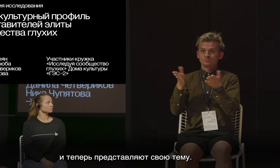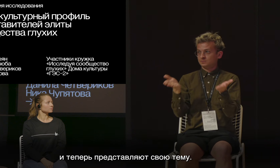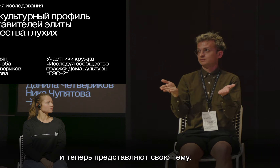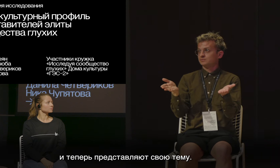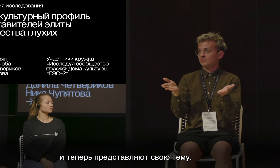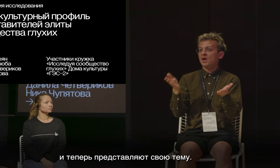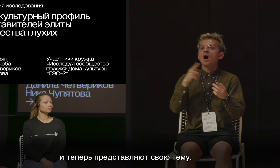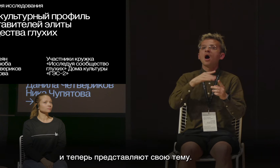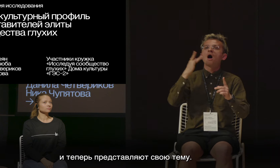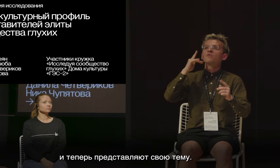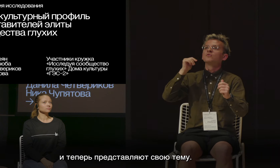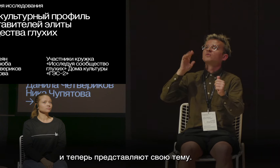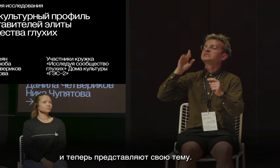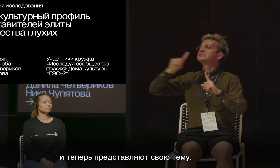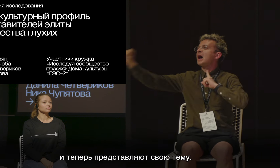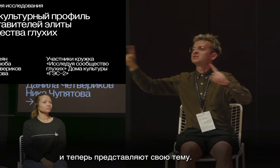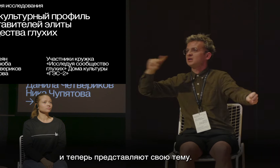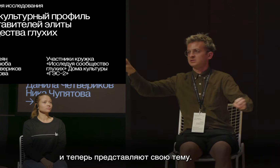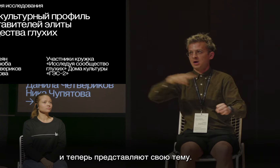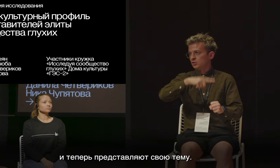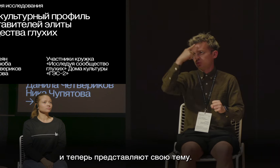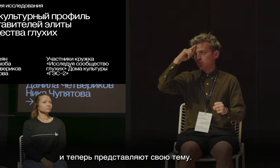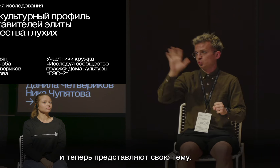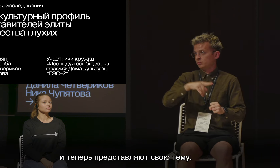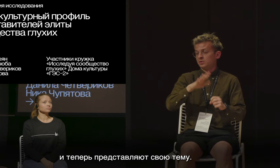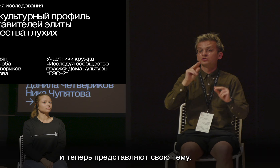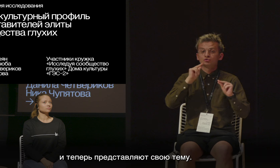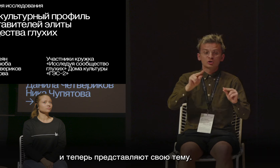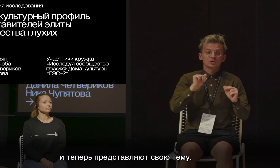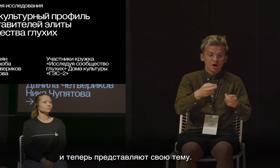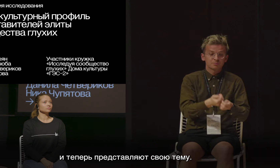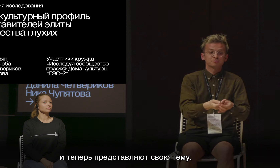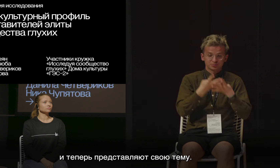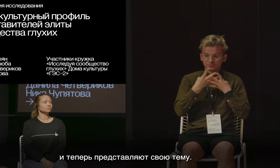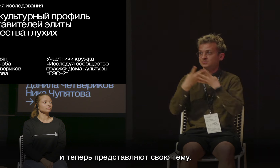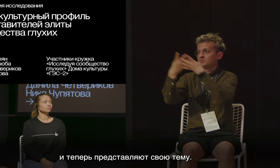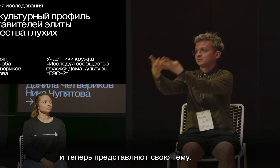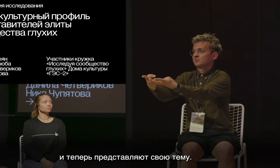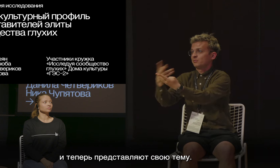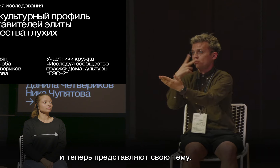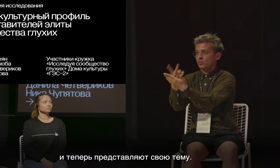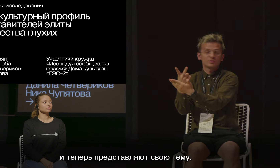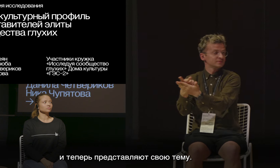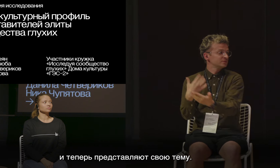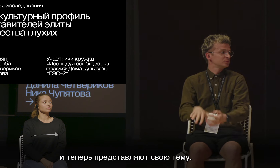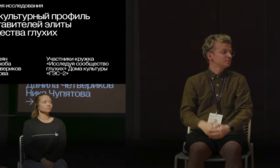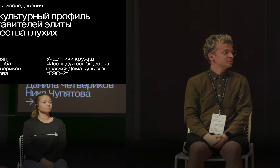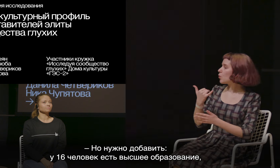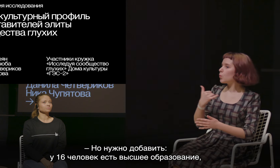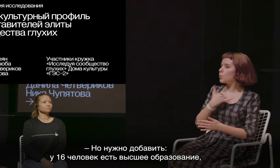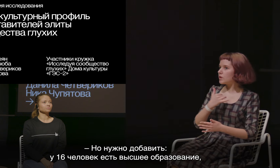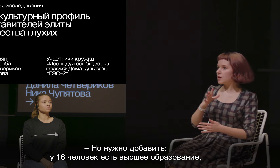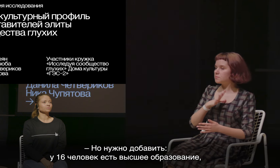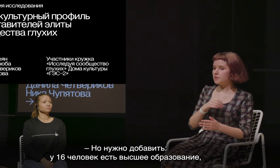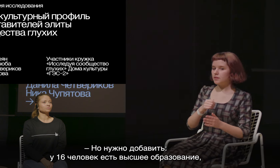сделали исследования, все, что они исследовали, они рассказали. Вот, а за того, не за того, они сказать не могут. Но